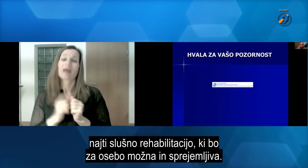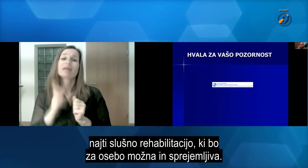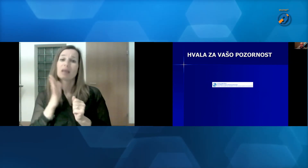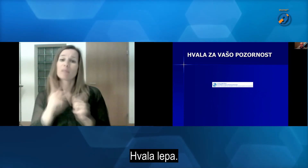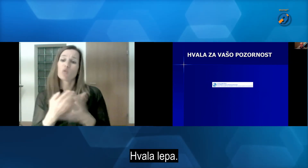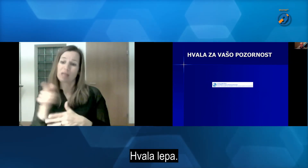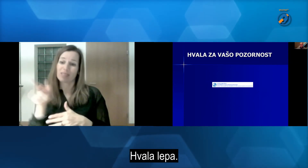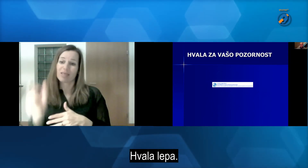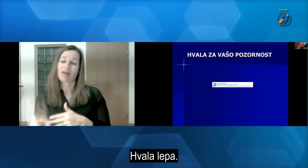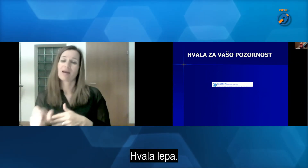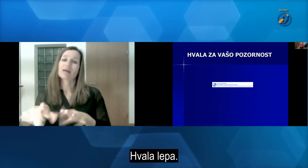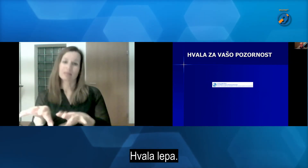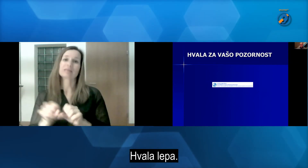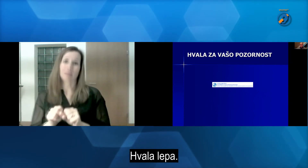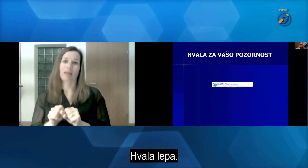sprejemljiva. Hvala lepa.